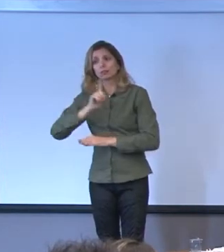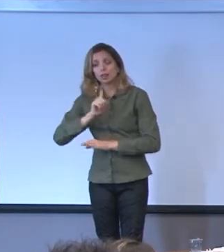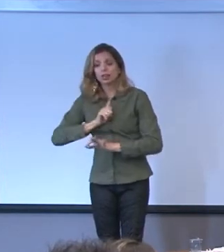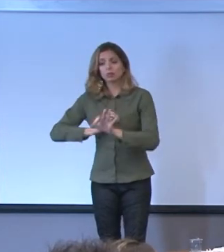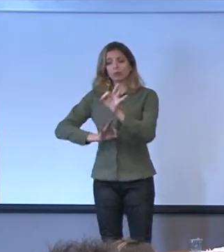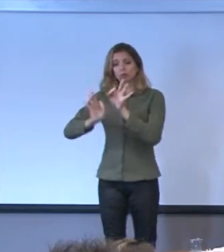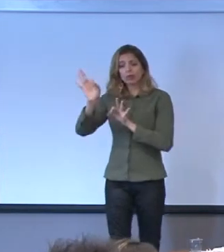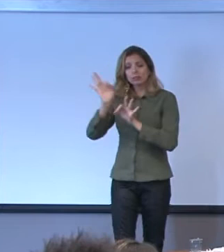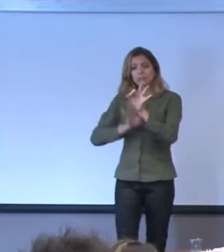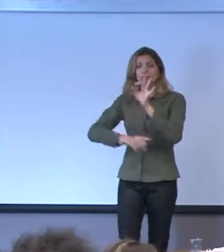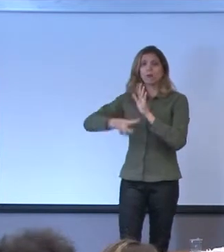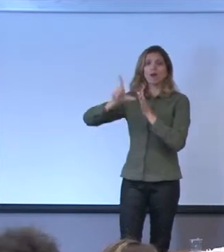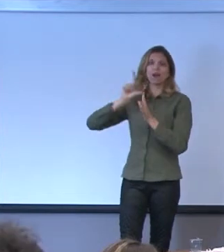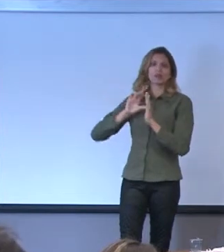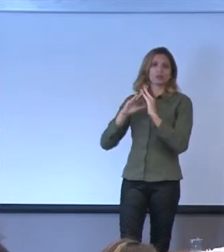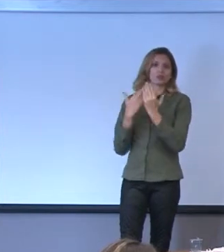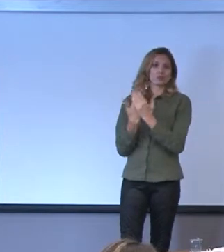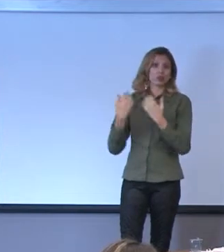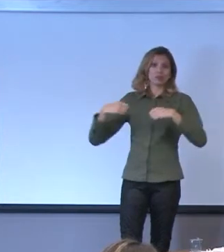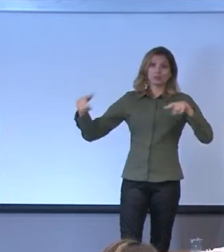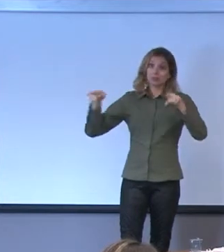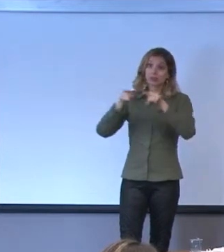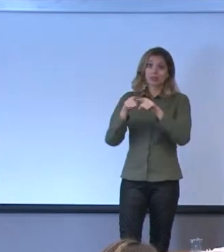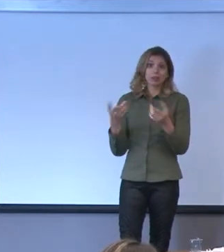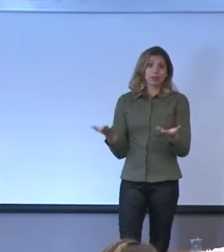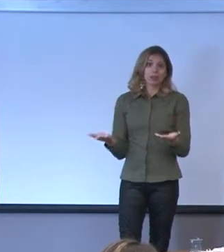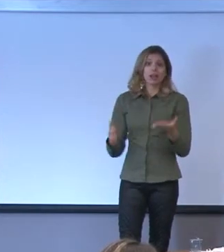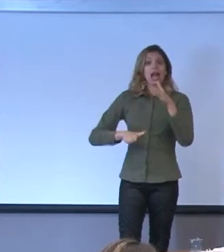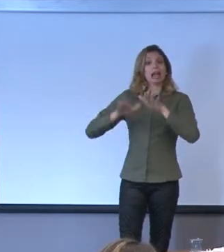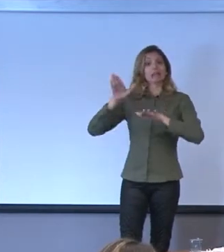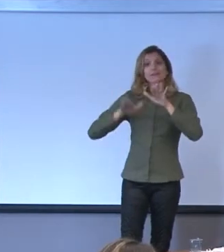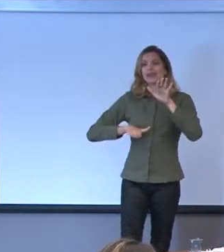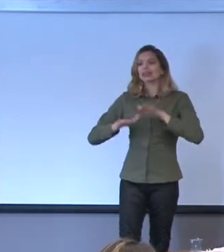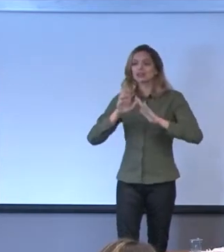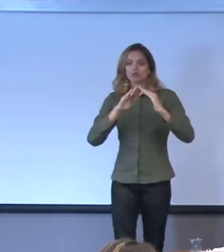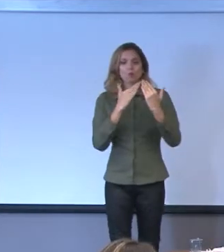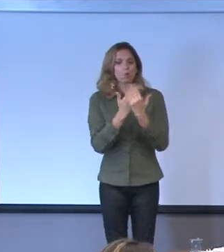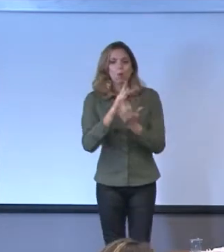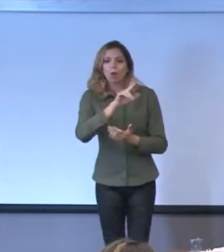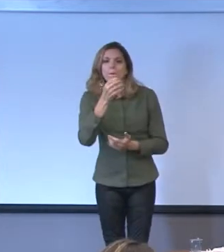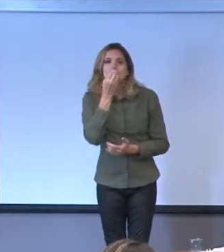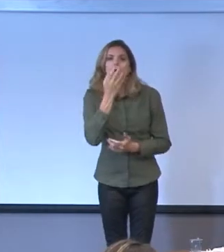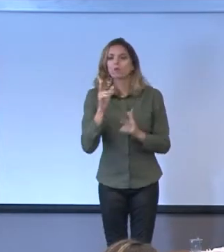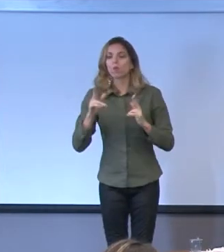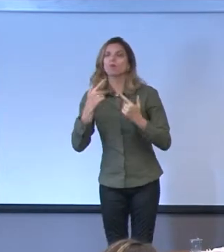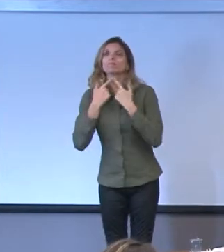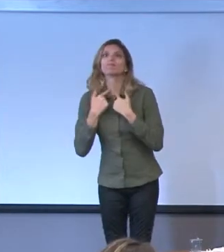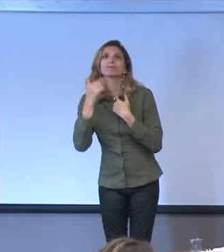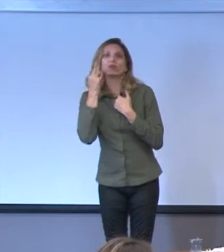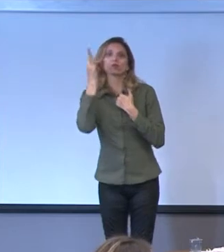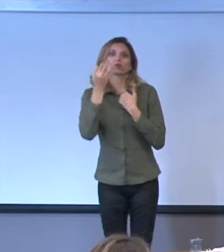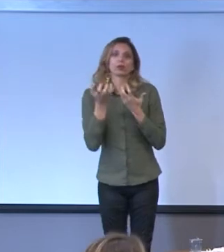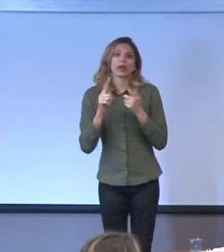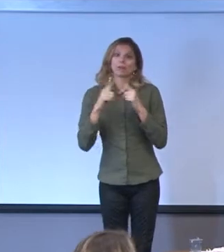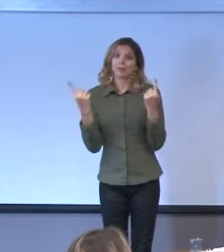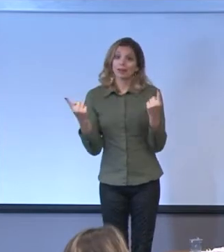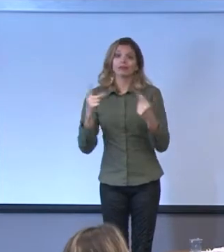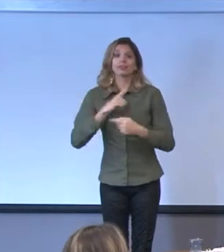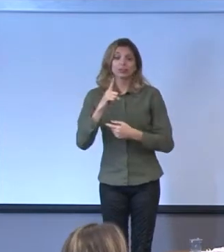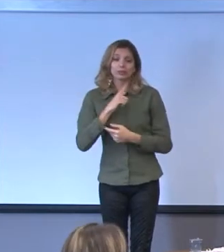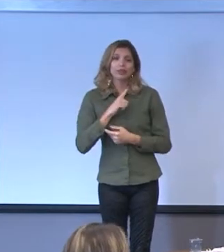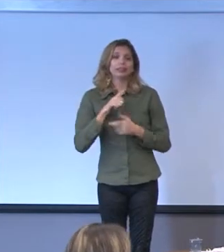anterior à escola e uma estrutura coadjuvante à escola. Talvez ela não funcione do jeito que deveria, né? Mas a gente tem, sobretudo nas